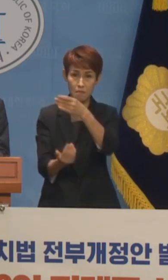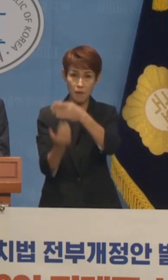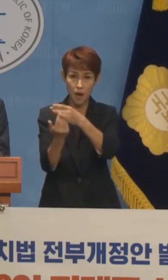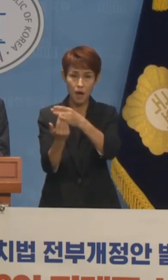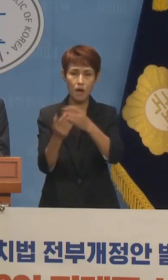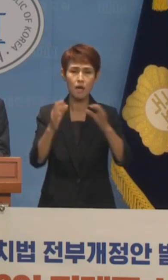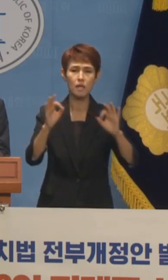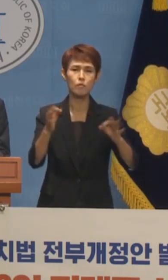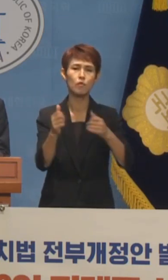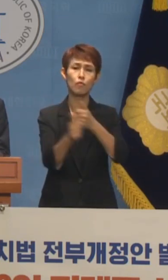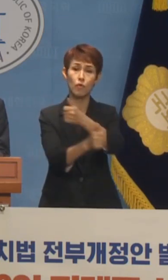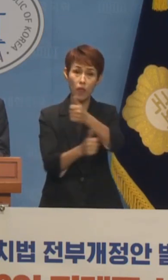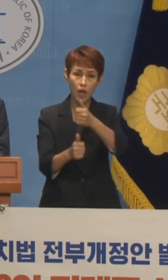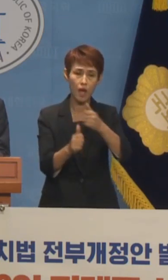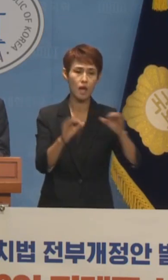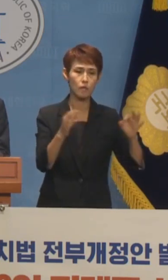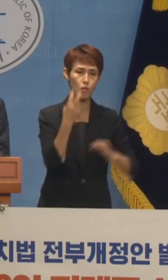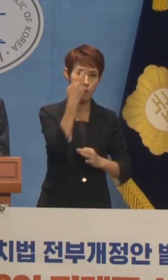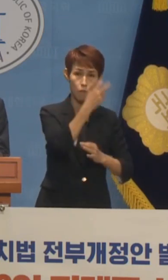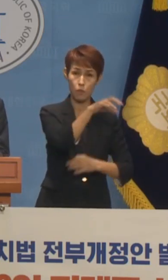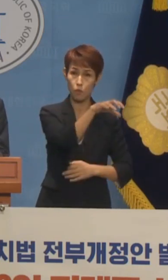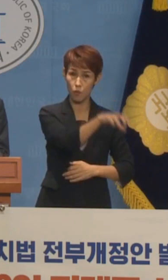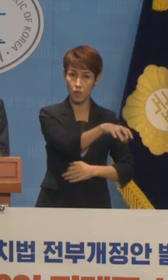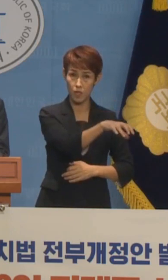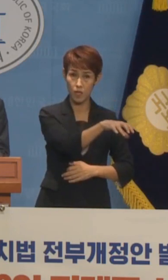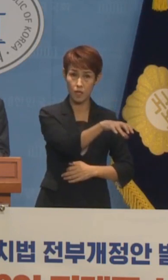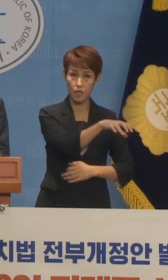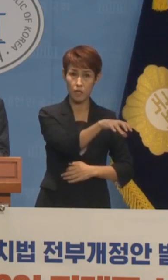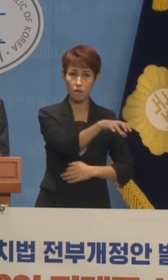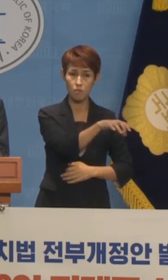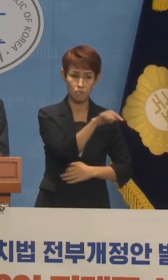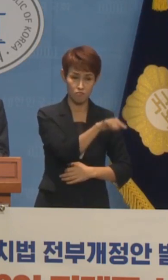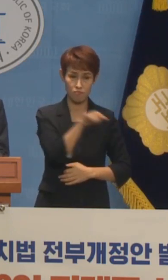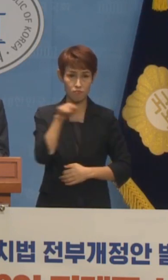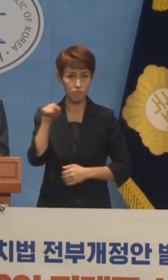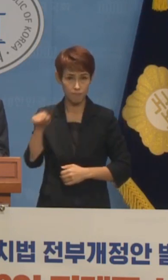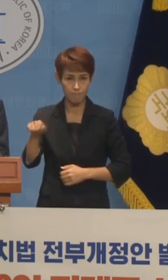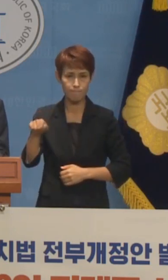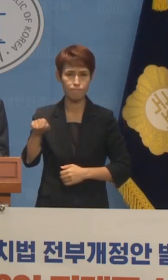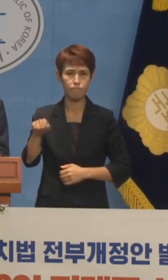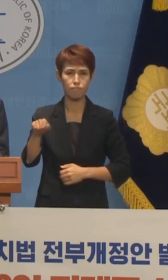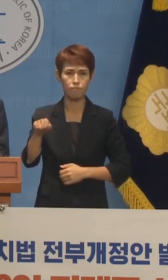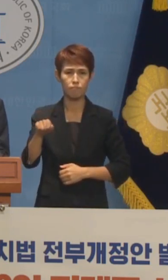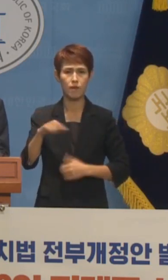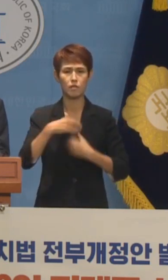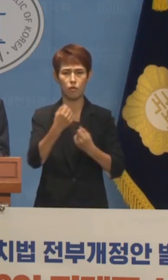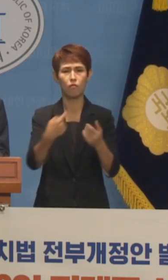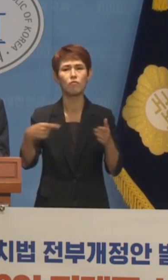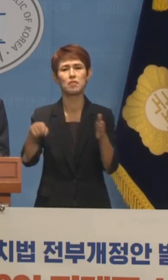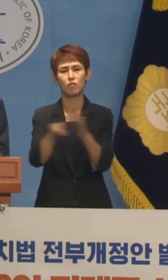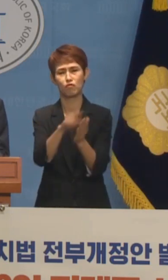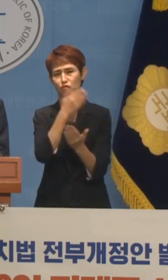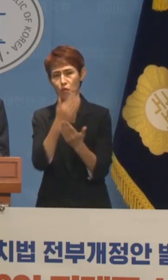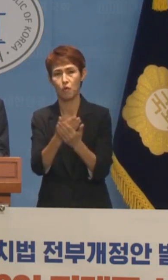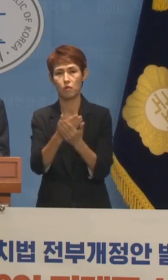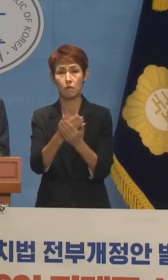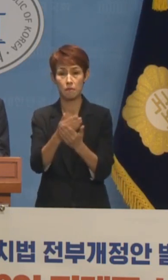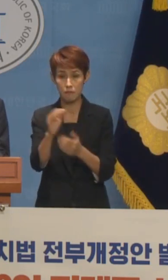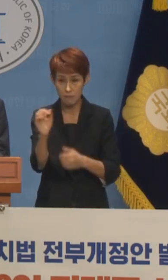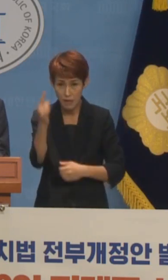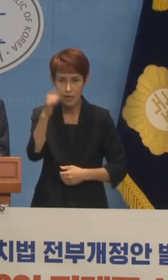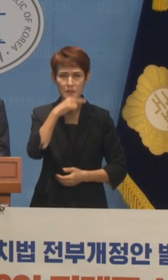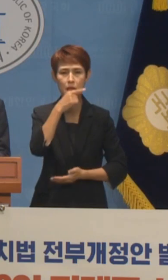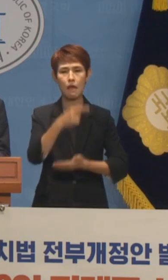금융위원회와 금융 감독원이 금융감 기관의 건전성을 우선하면서 피해를 키웠다는 것이